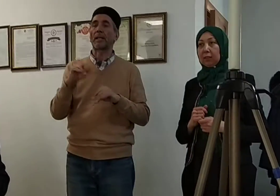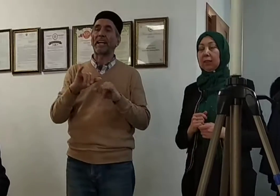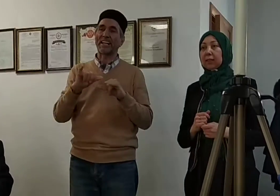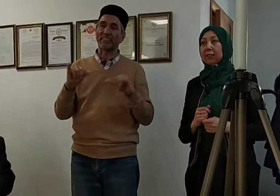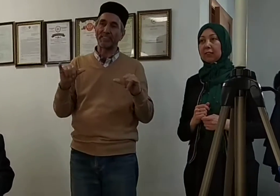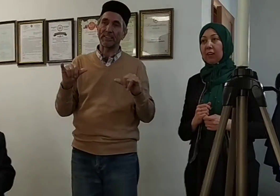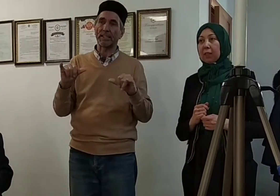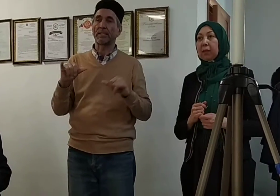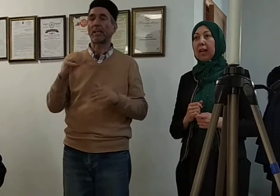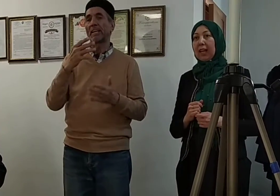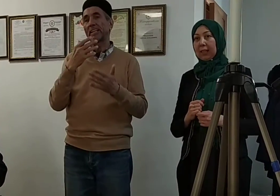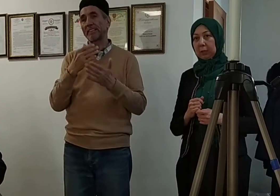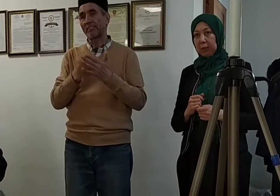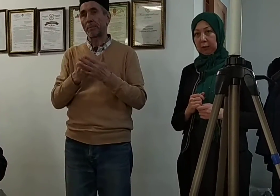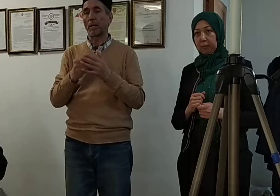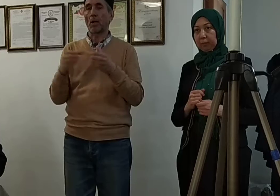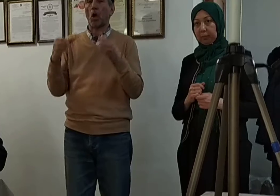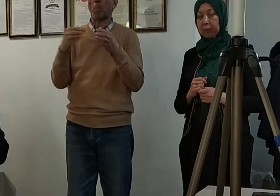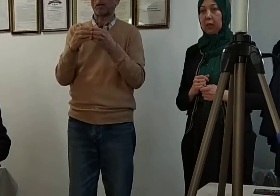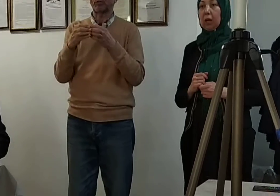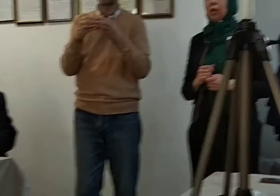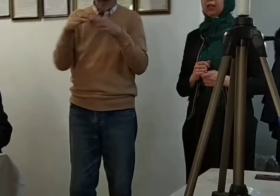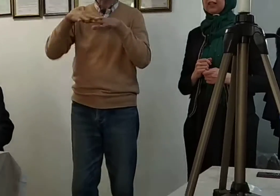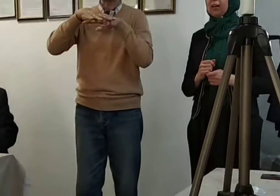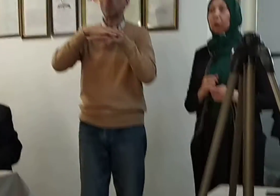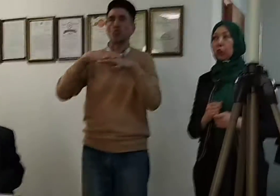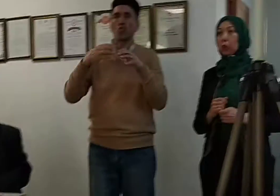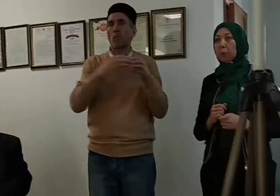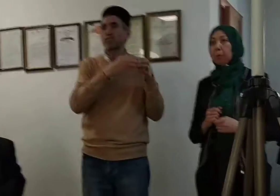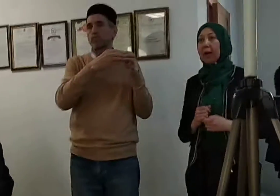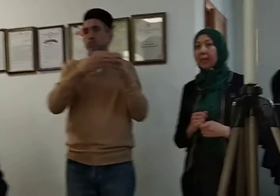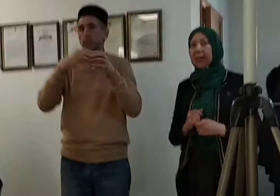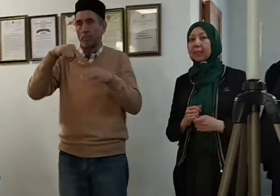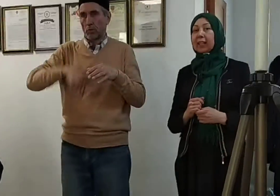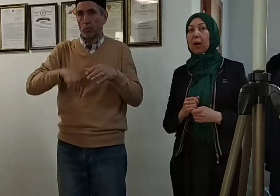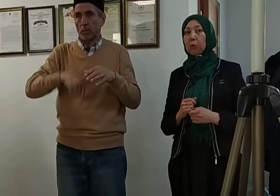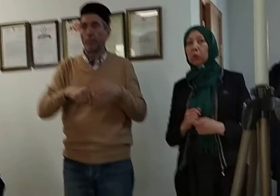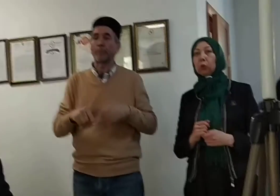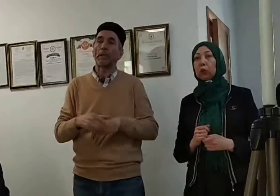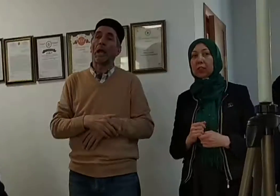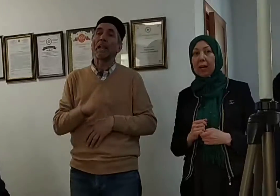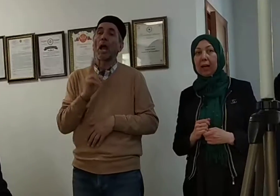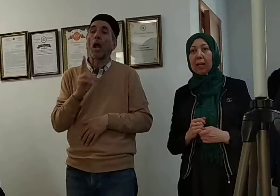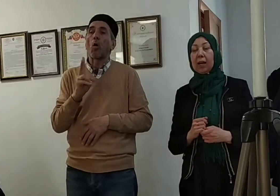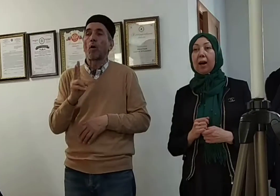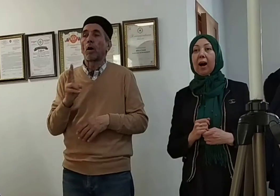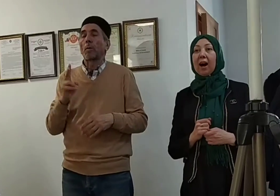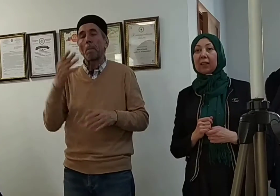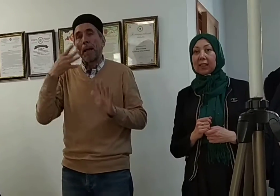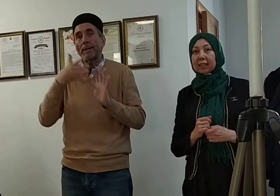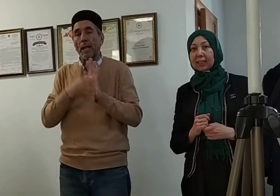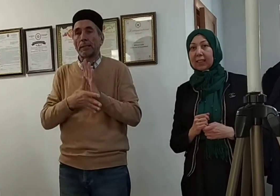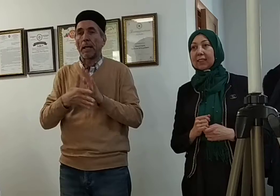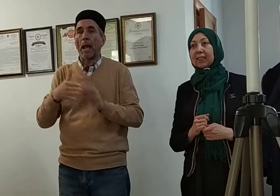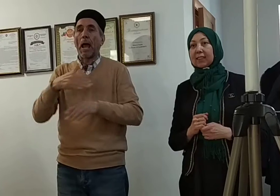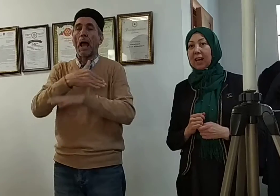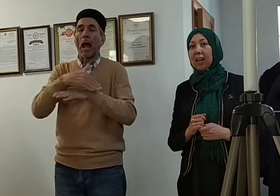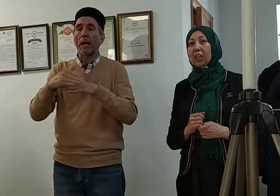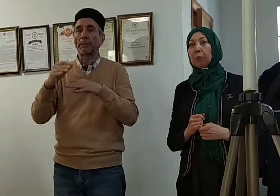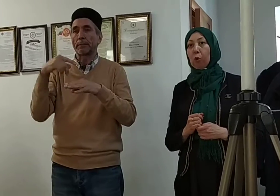развития со своими коллегами. Для того, чтобы понять, кому нужна